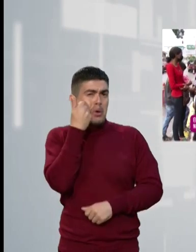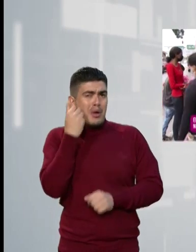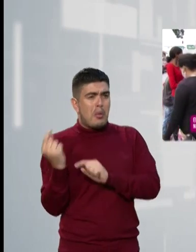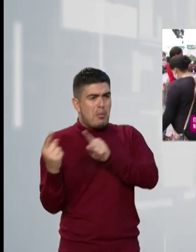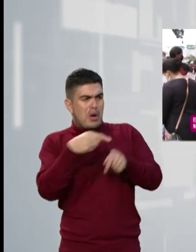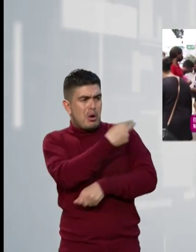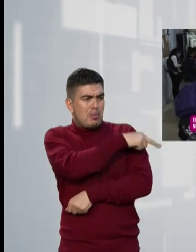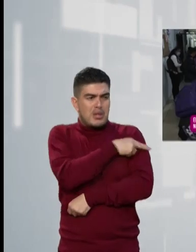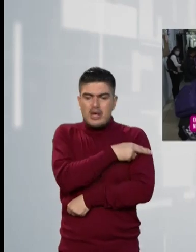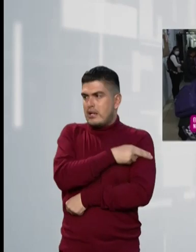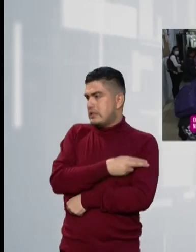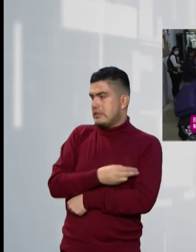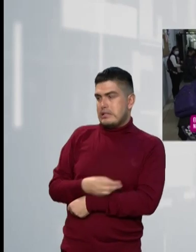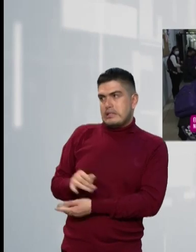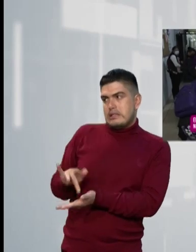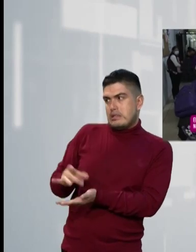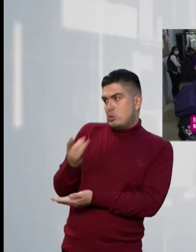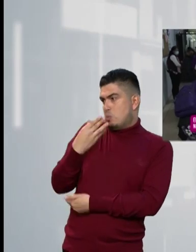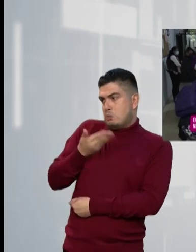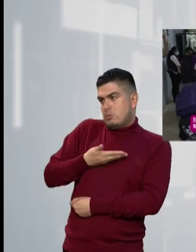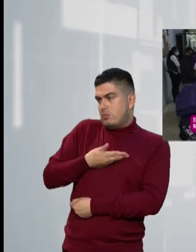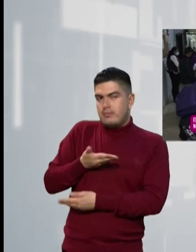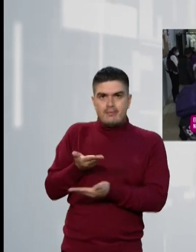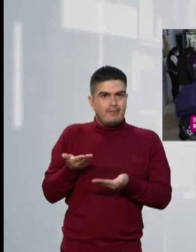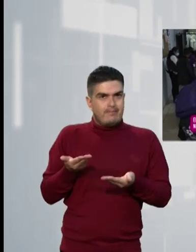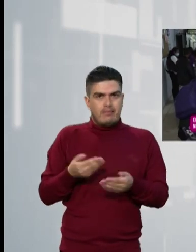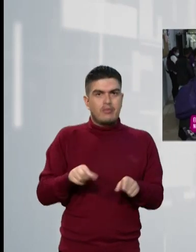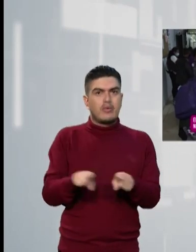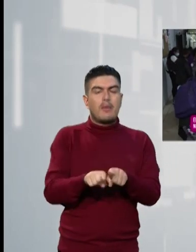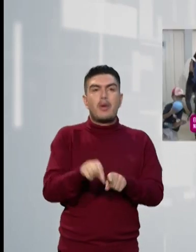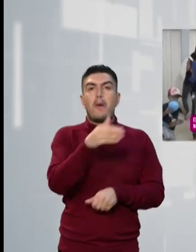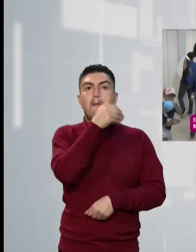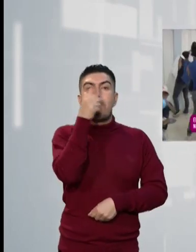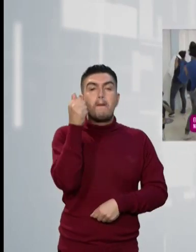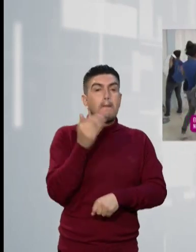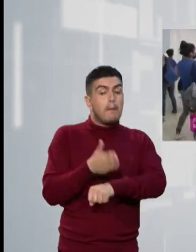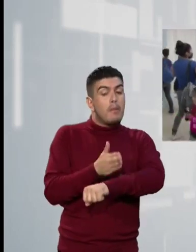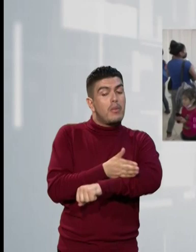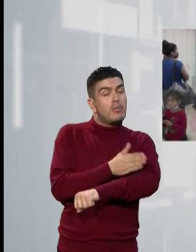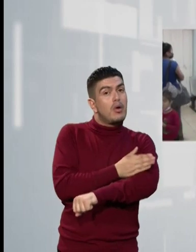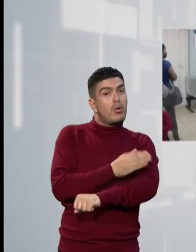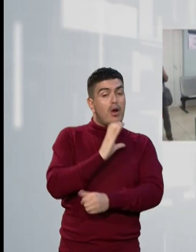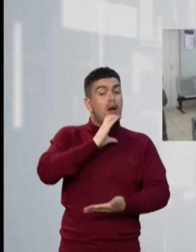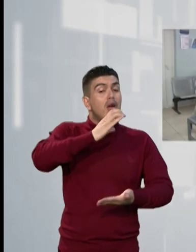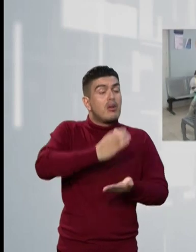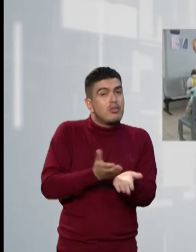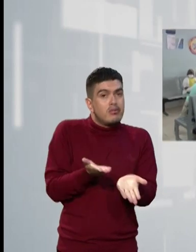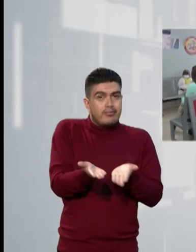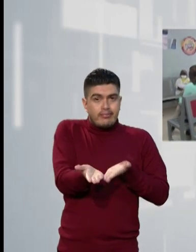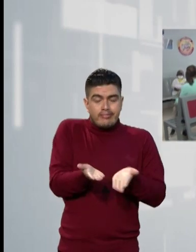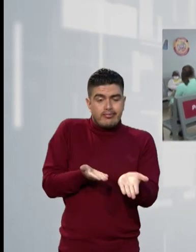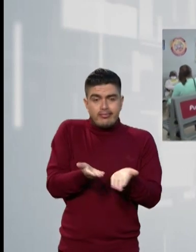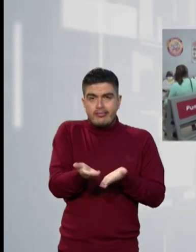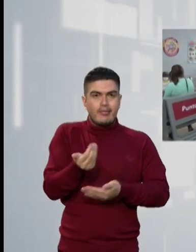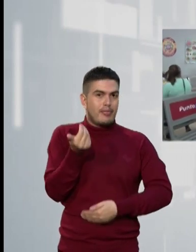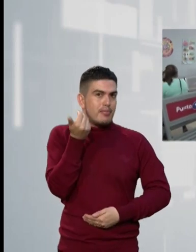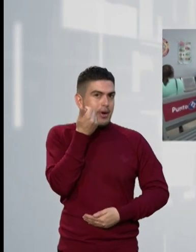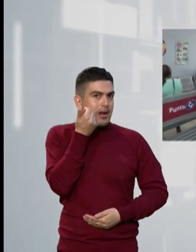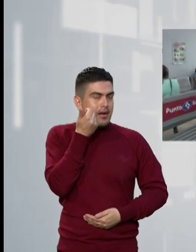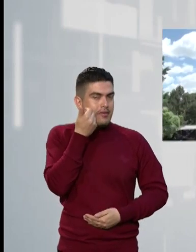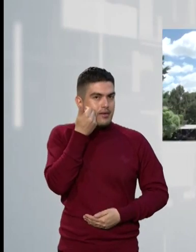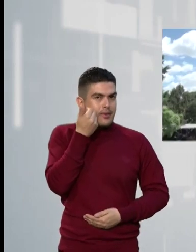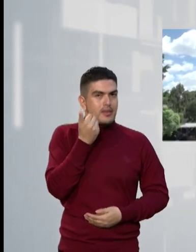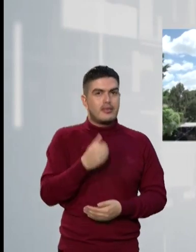es no hay al igual exigen una mejor atención médica en especial para tratar las enfermedades más